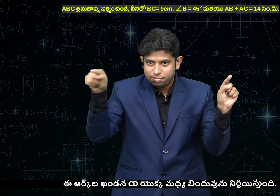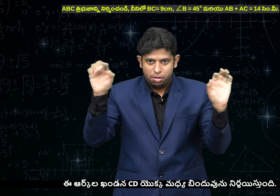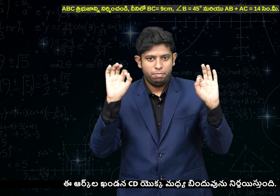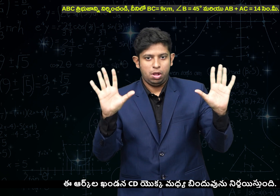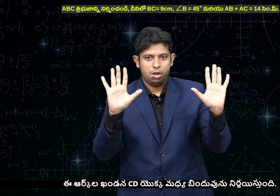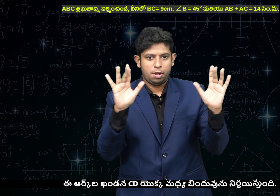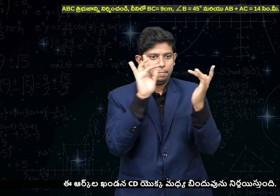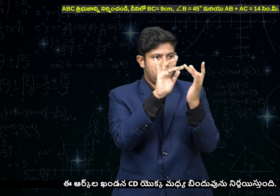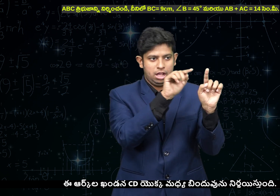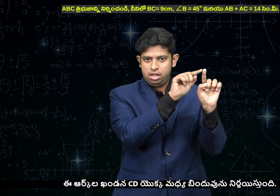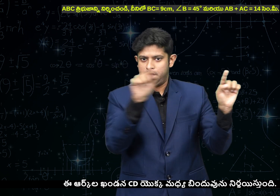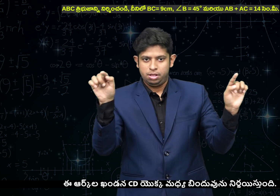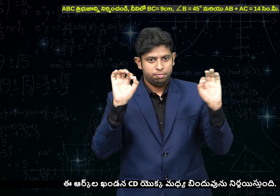మధ్య బిందువును నిర్ణయిస్తుంది.